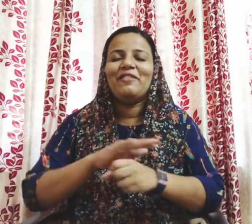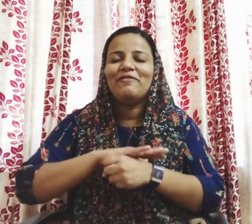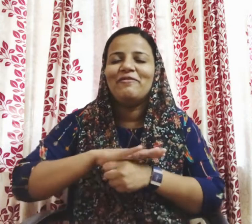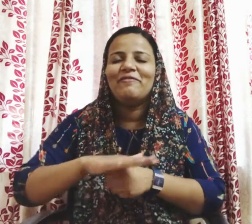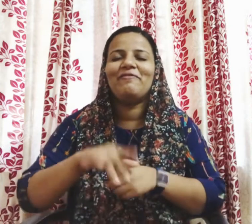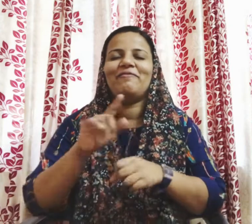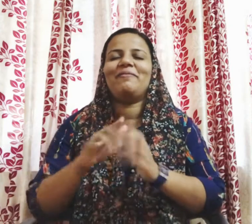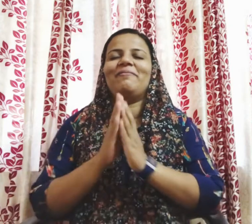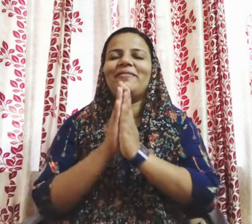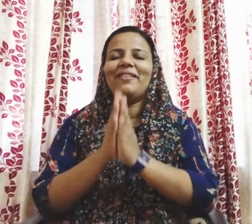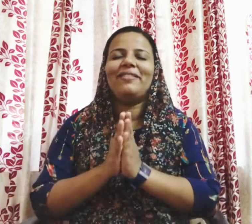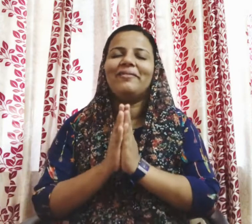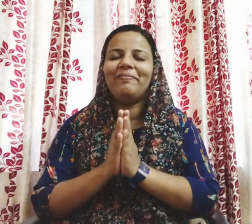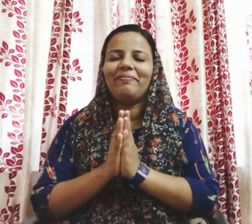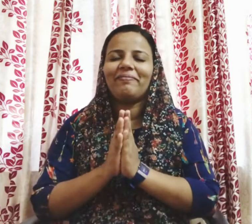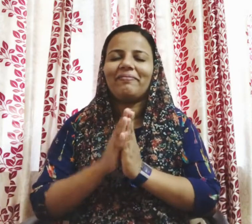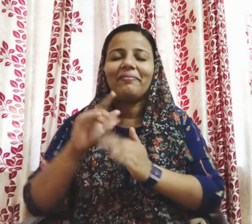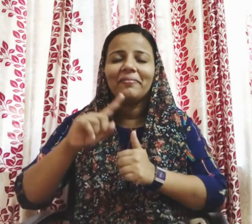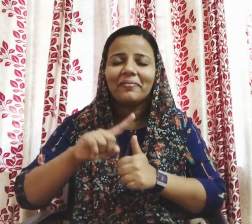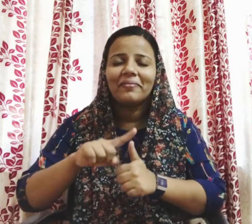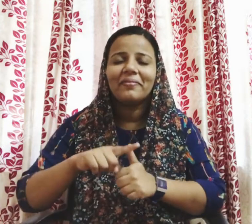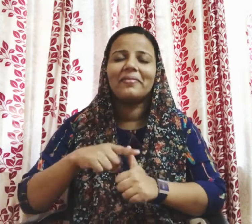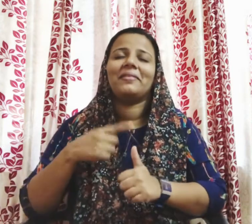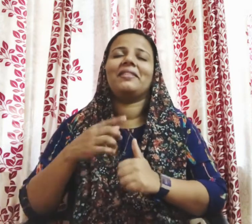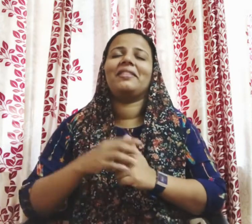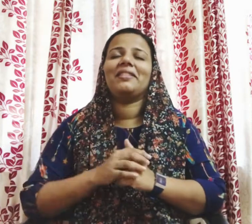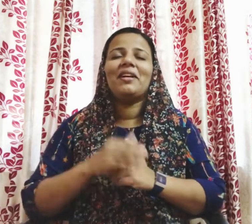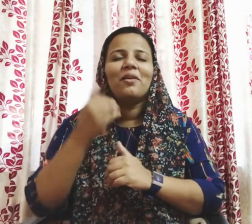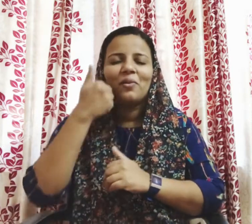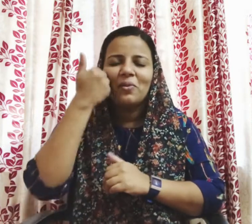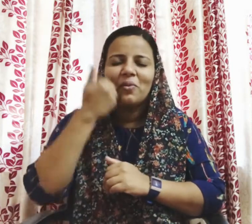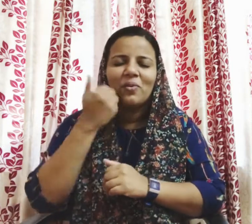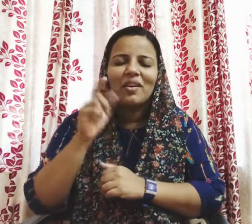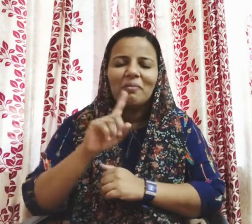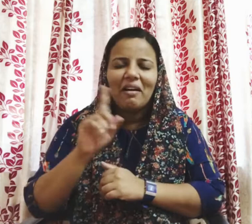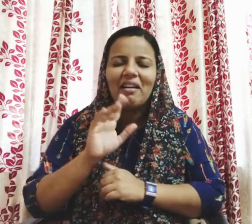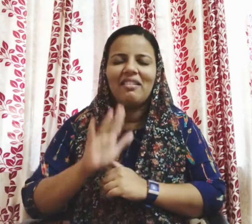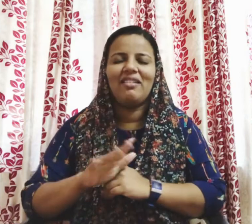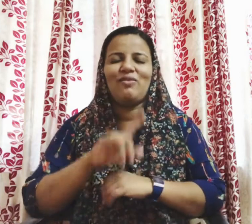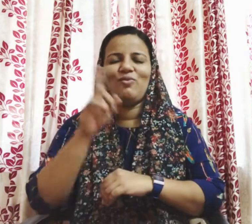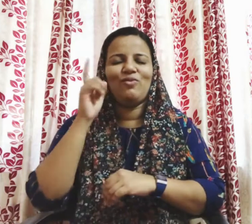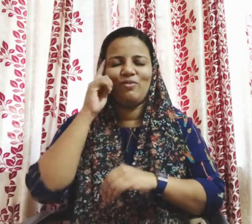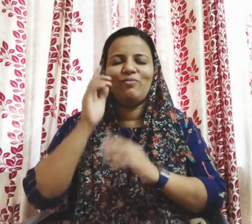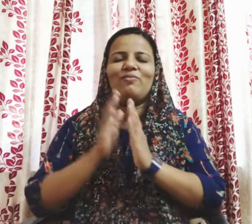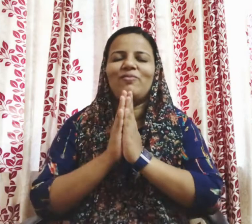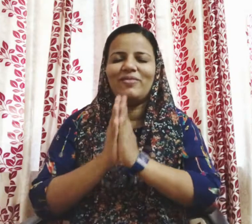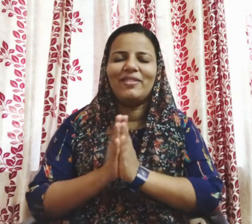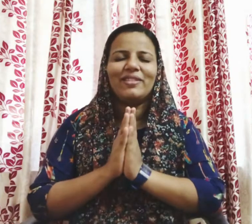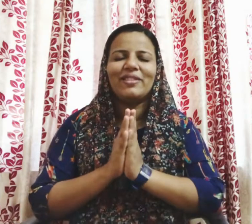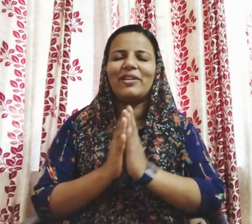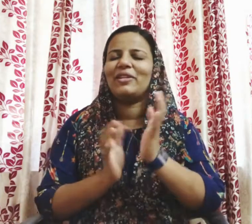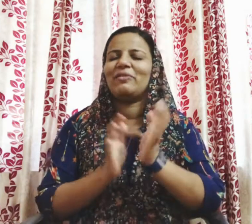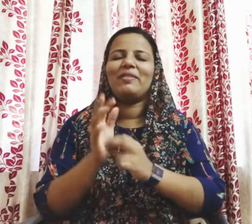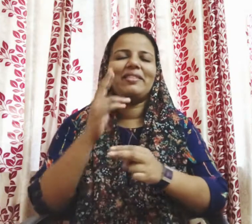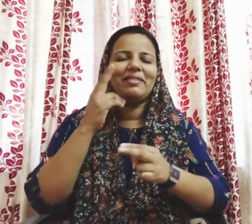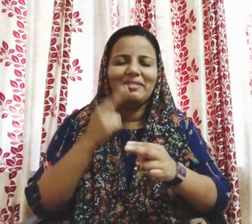പ്രിയപ്പെട്ടവർ നിറയുമാറാകട്ടെ എന്ന് പ്രാർത്ഥിക്കുന്നു. പ്രത്യേകിച്ച് ഹല്ലേലൂയ. സ്തോത്രം. ആമേൻ. രോഗികളായിരിക്കുന്നവർക്ക് വേണ്ടി പ്രാർത്ഥിക്കുന്നു. യേശു ക്രിസ്തുവിൻ്റെ